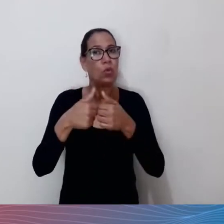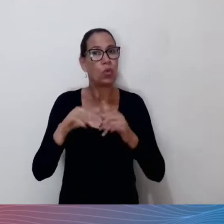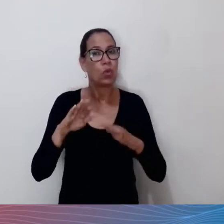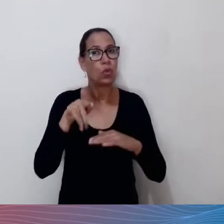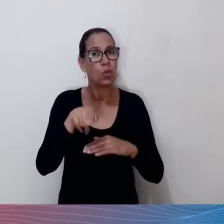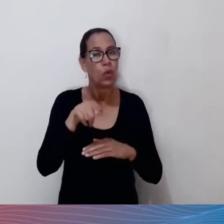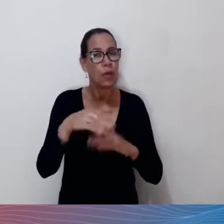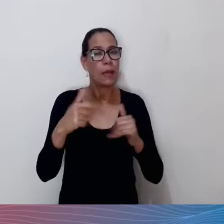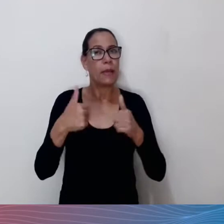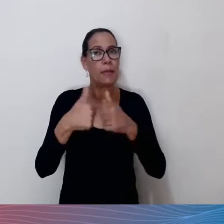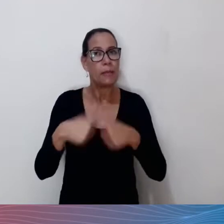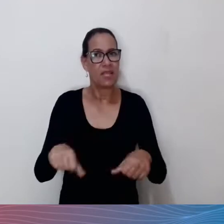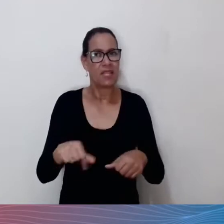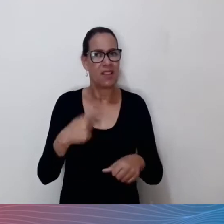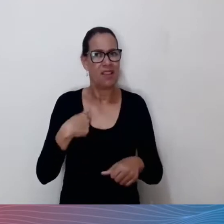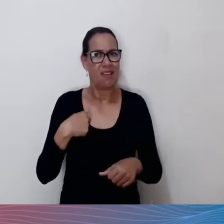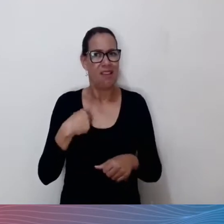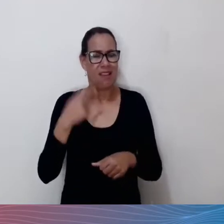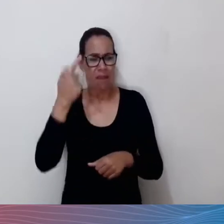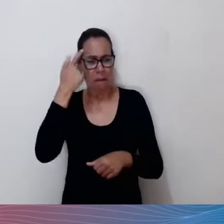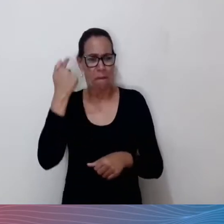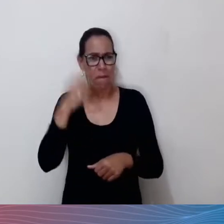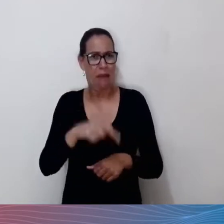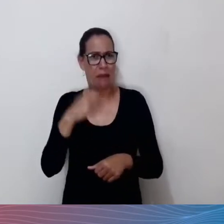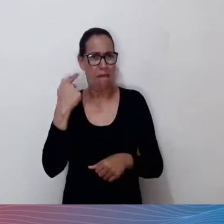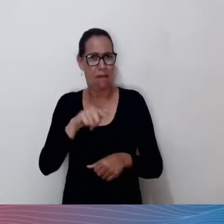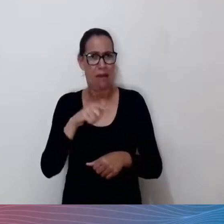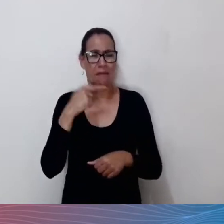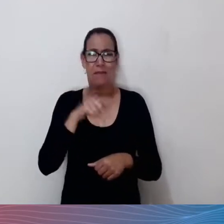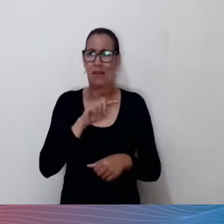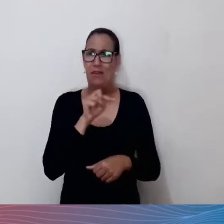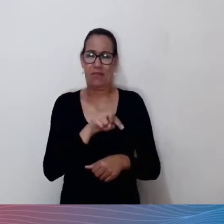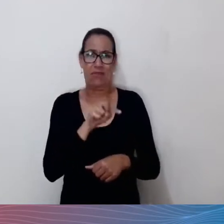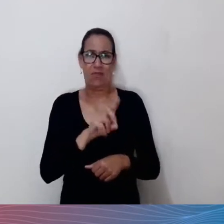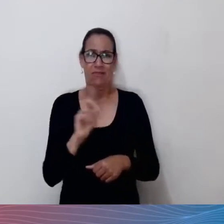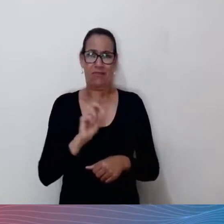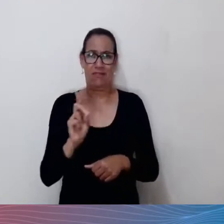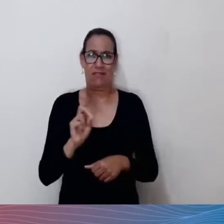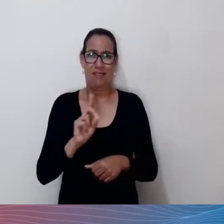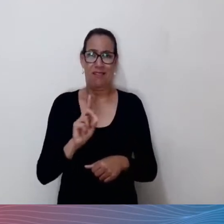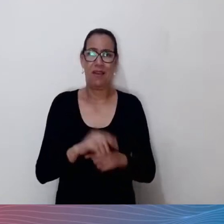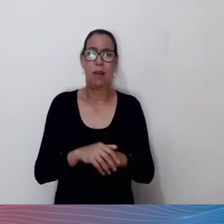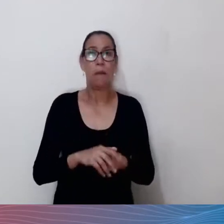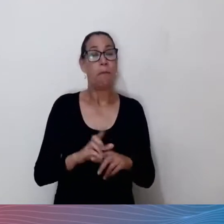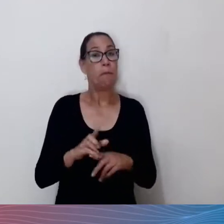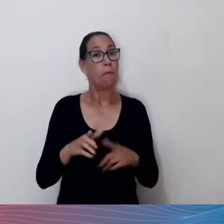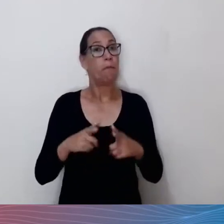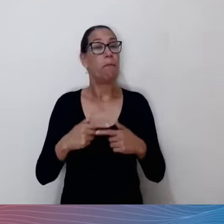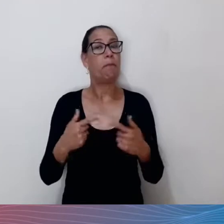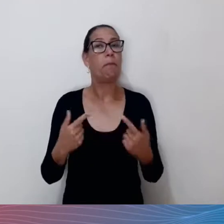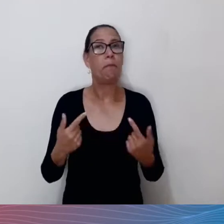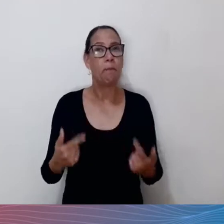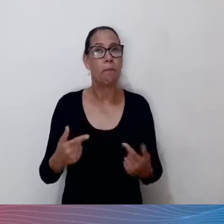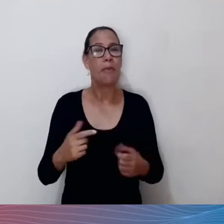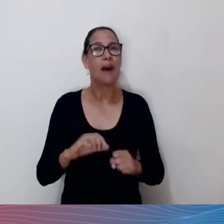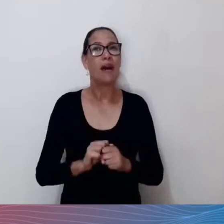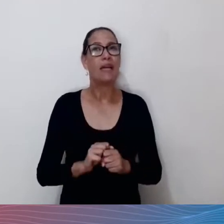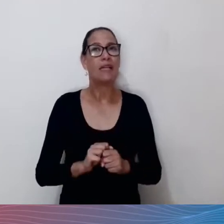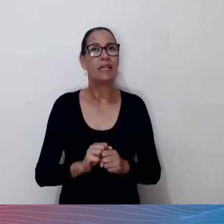a autoridade que o Senhor me conferiu para a edificação e não para destruir.